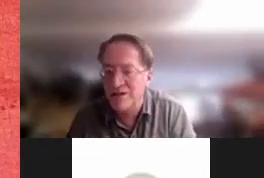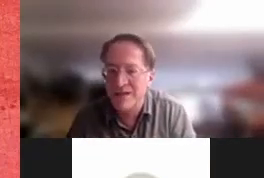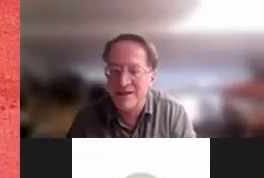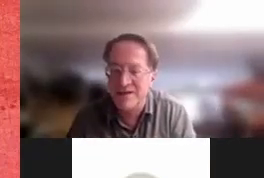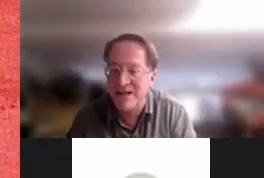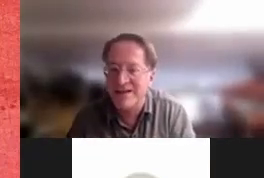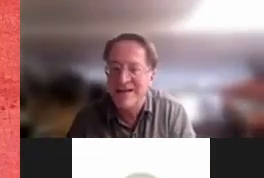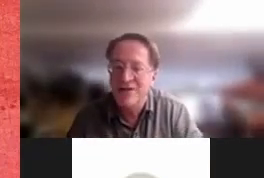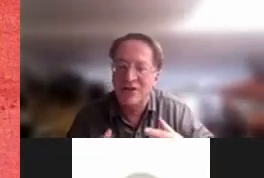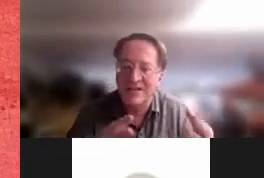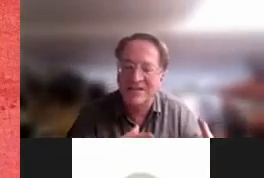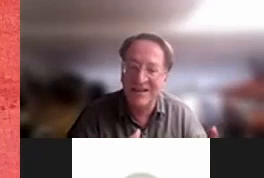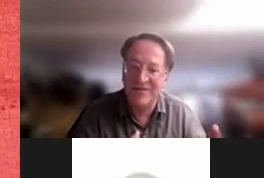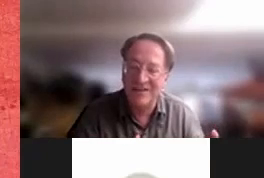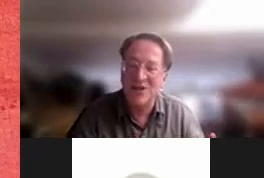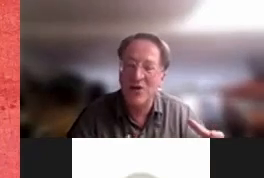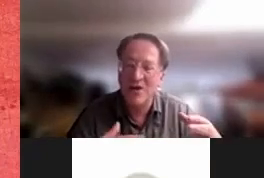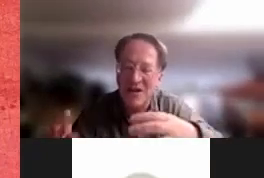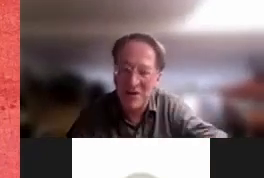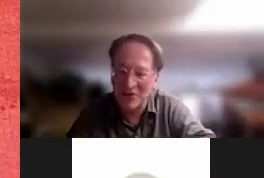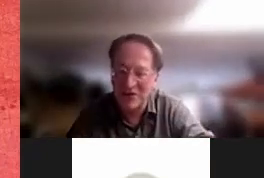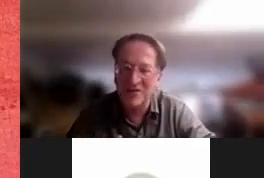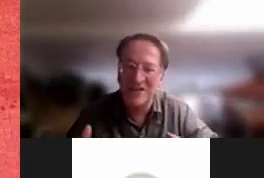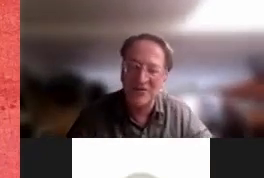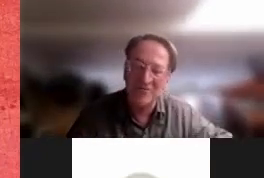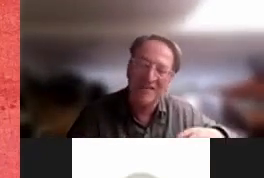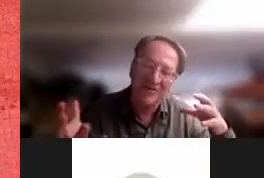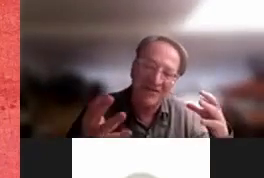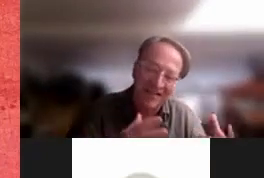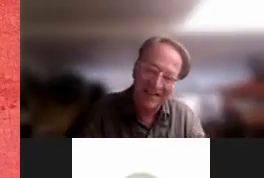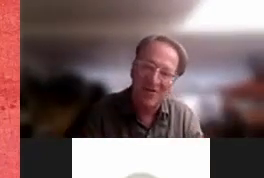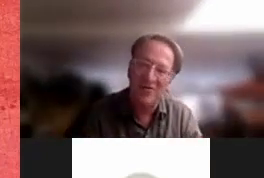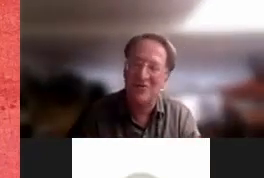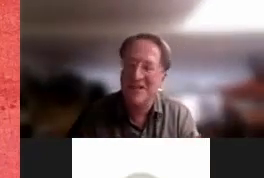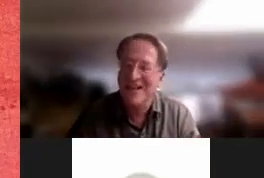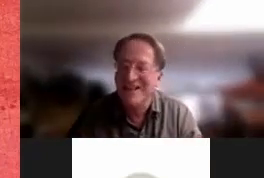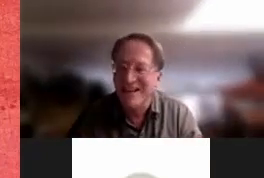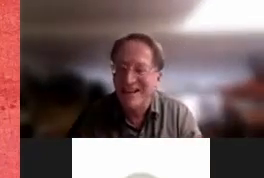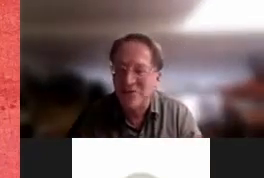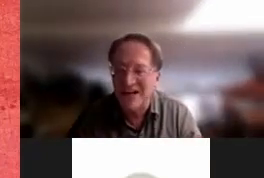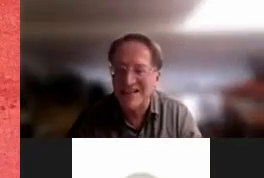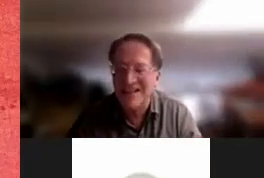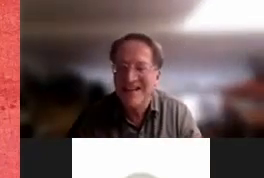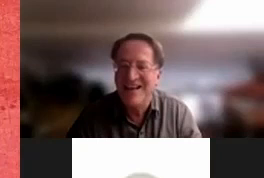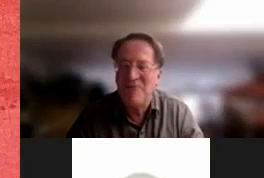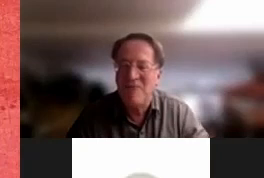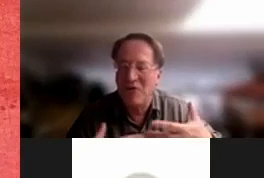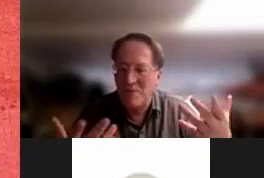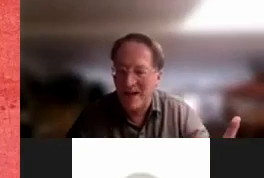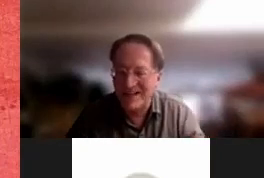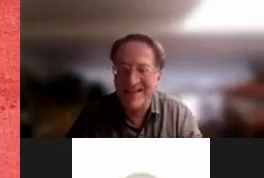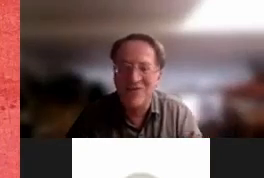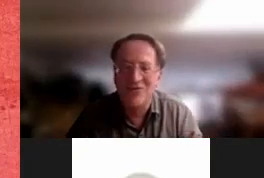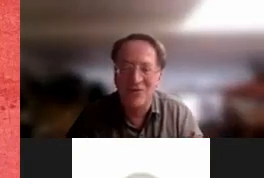relacionamiento diferente. Los artistas de graffiti se vuelven amigos de los vecinos se sienten orgullosos de que su casa